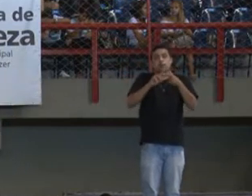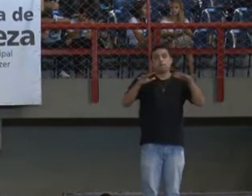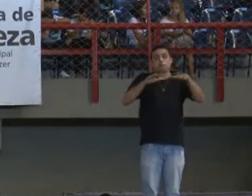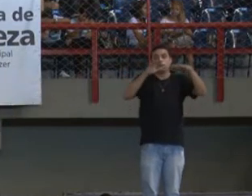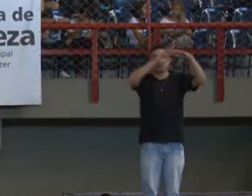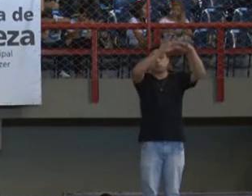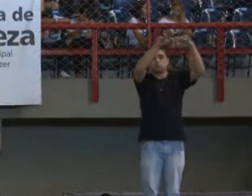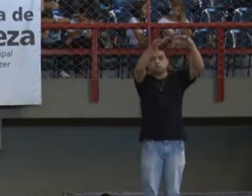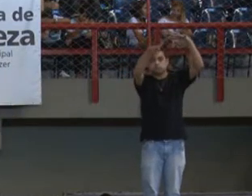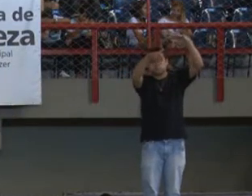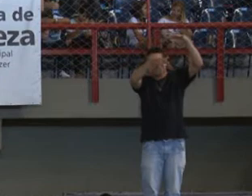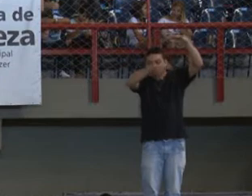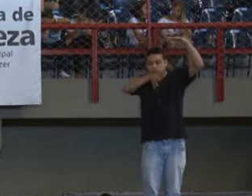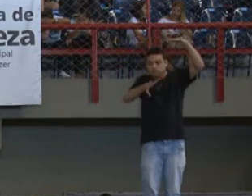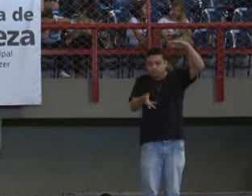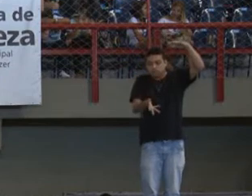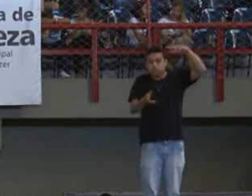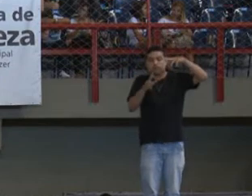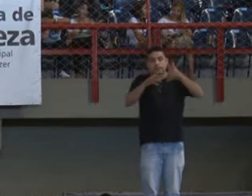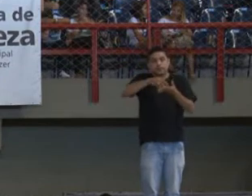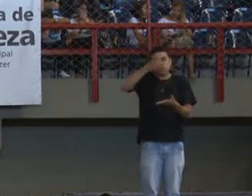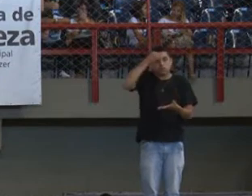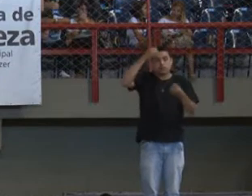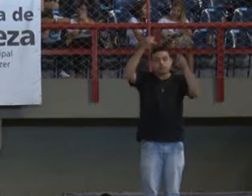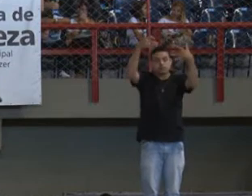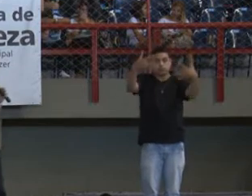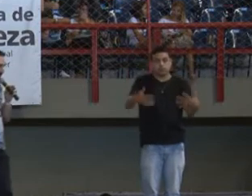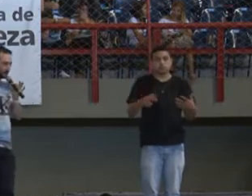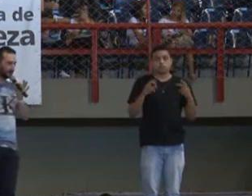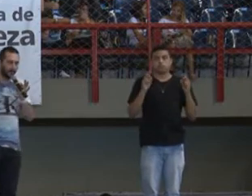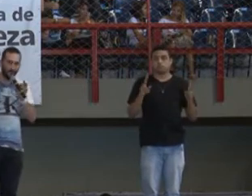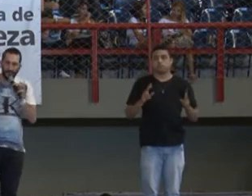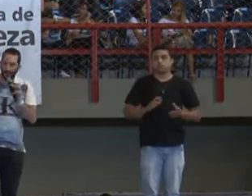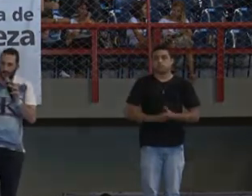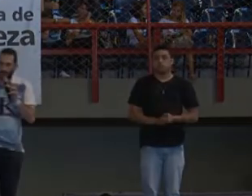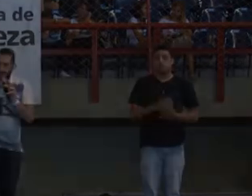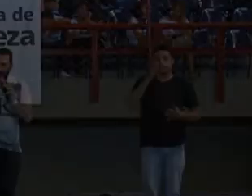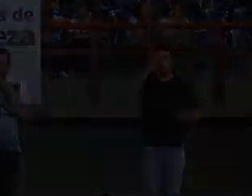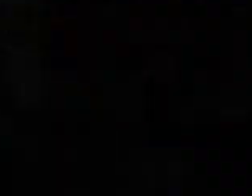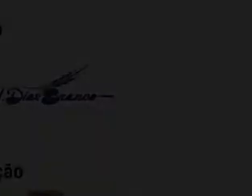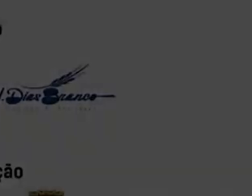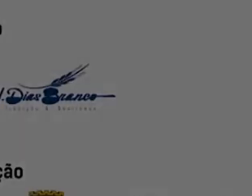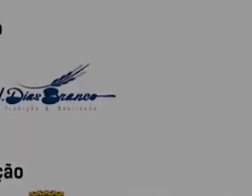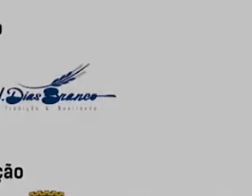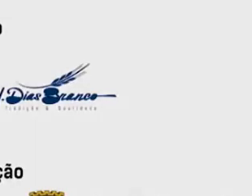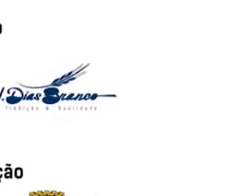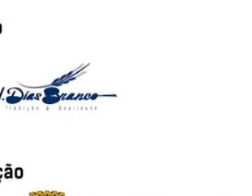correntes? Pronto, está explicada a teoria. Perfeito? Deu para entender?